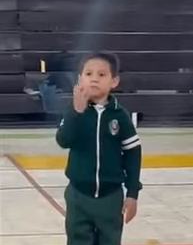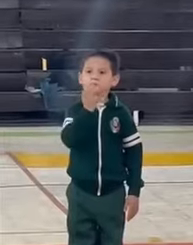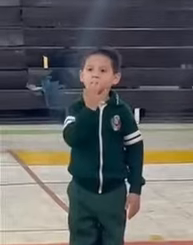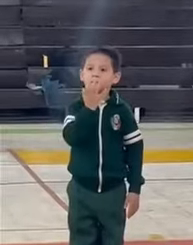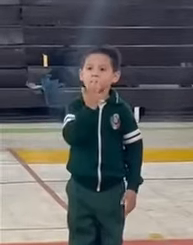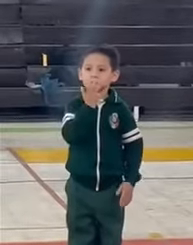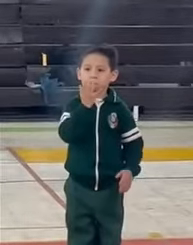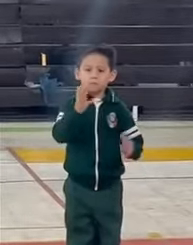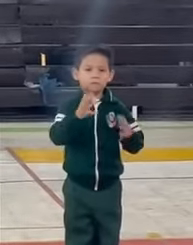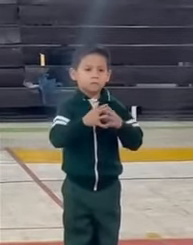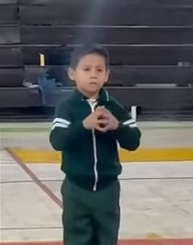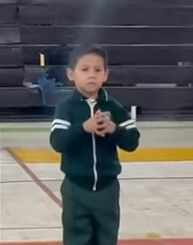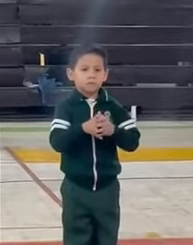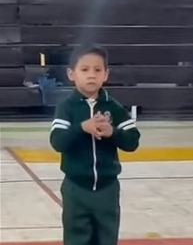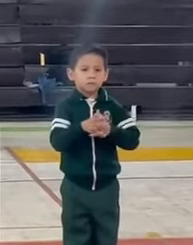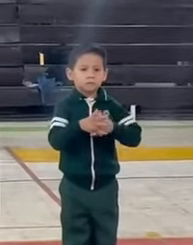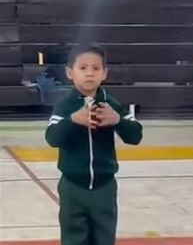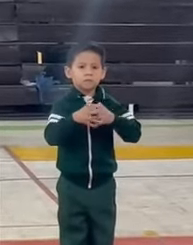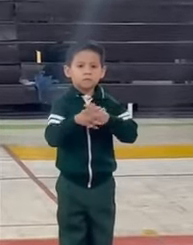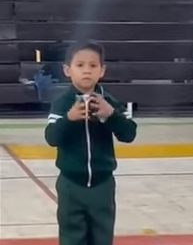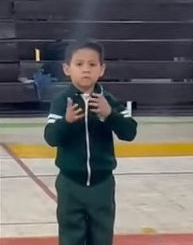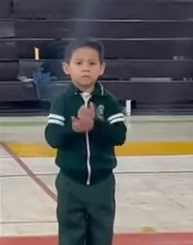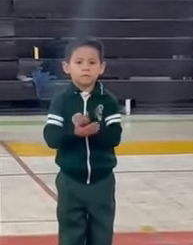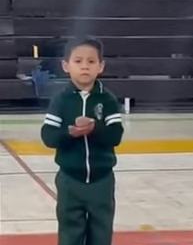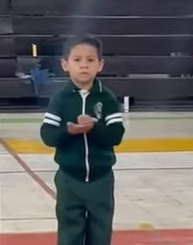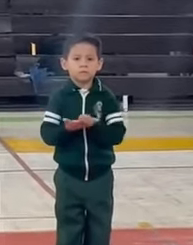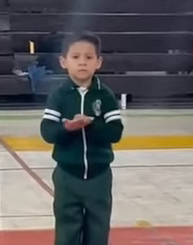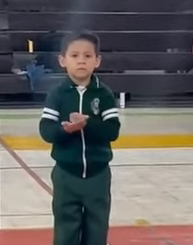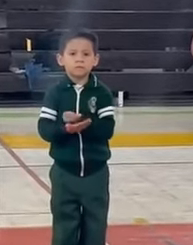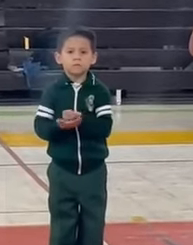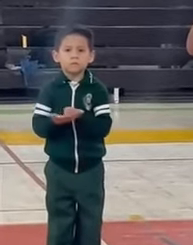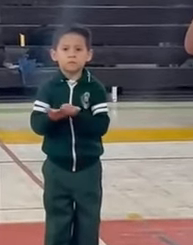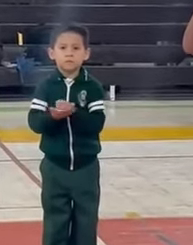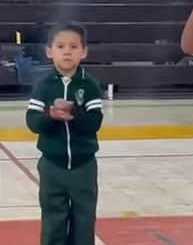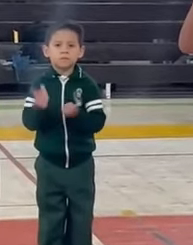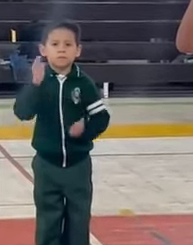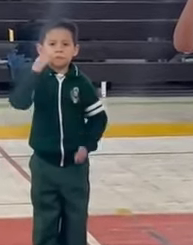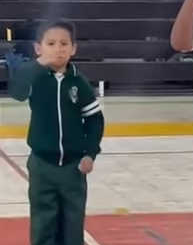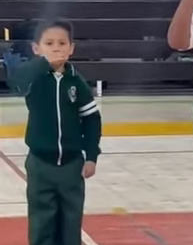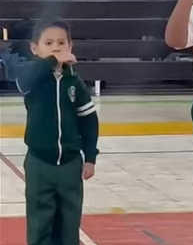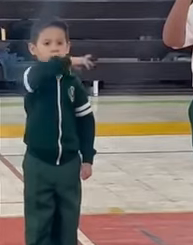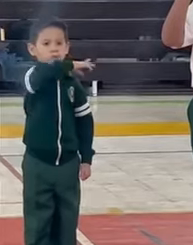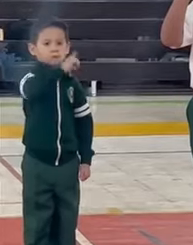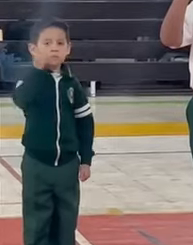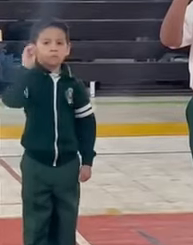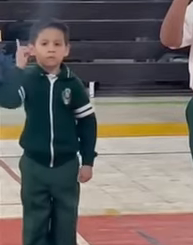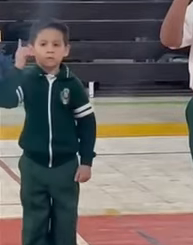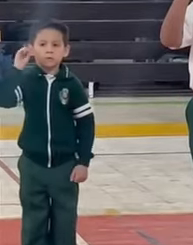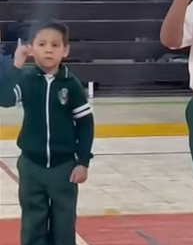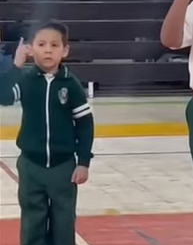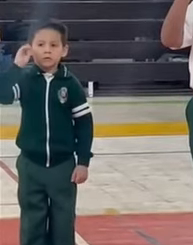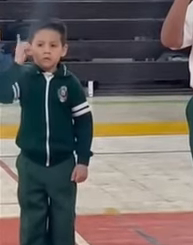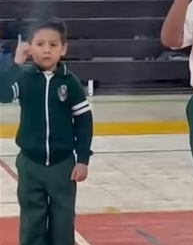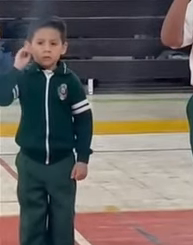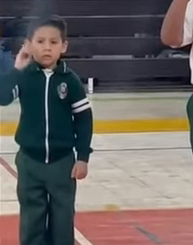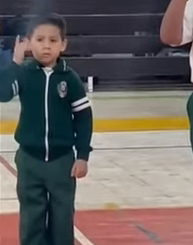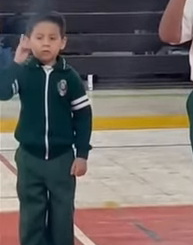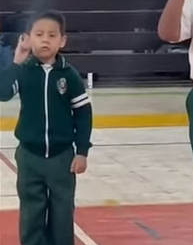pico de guerra, el acero ha prestado el pido